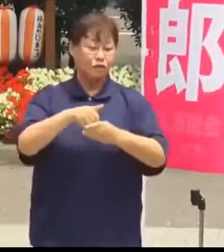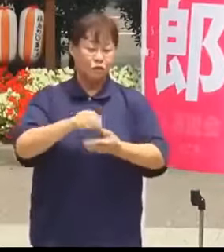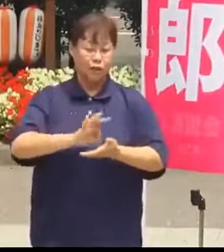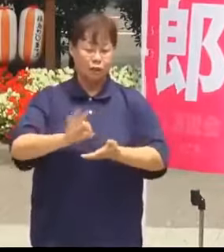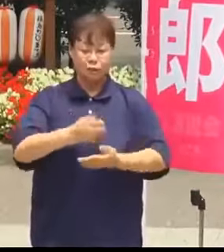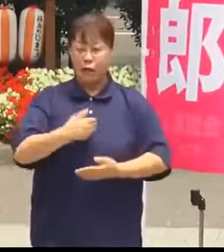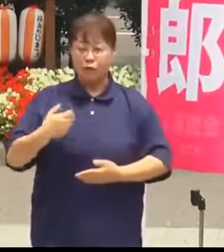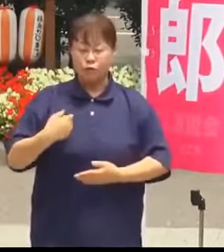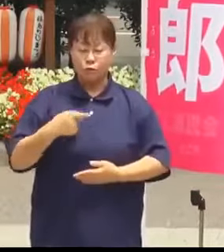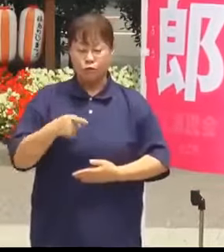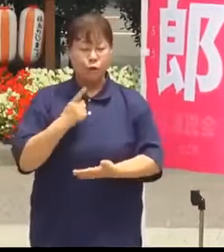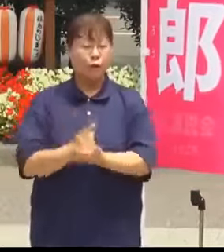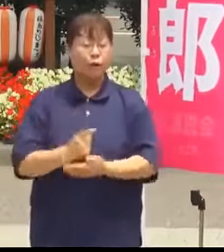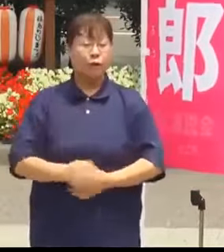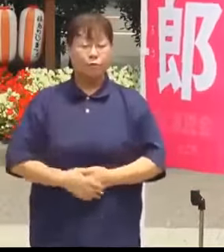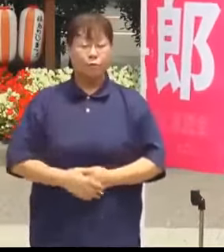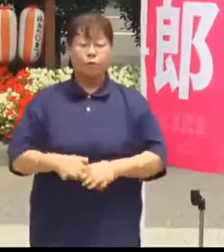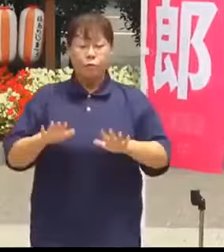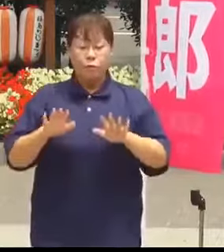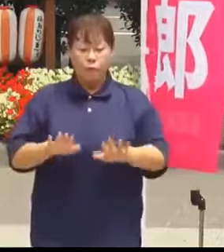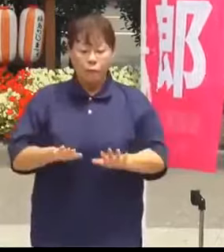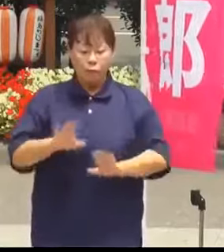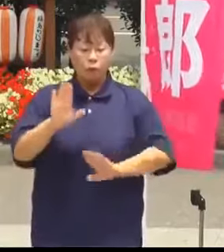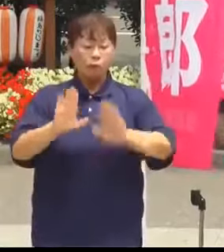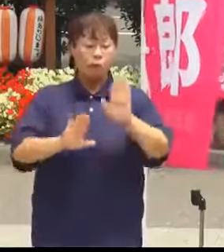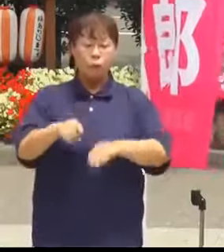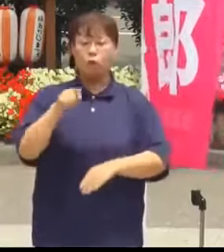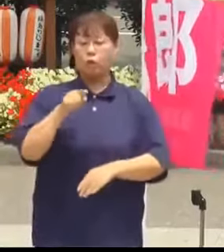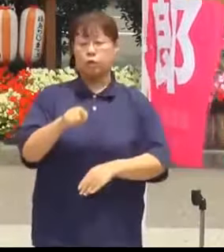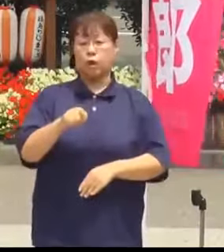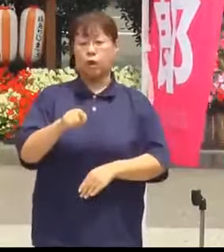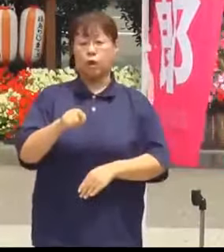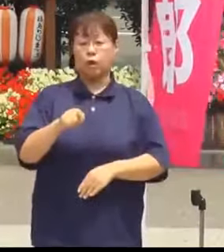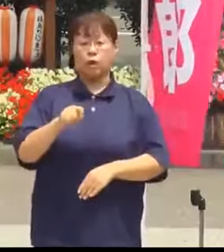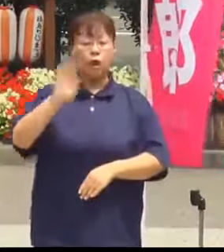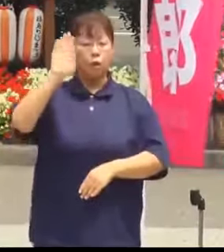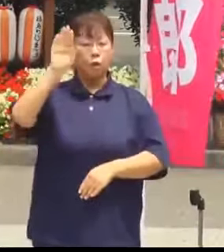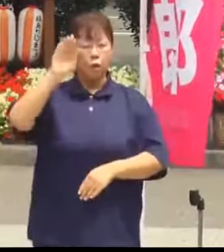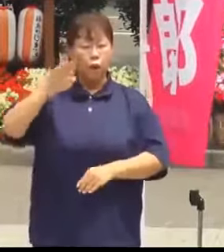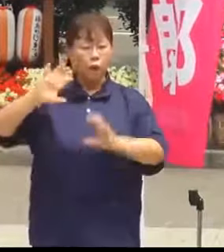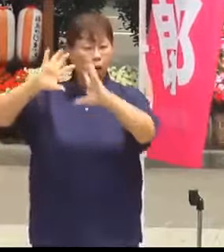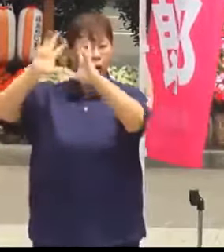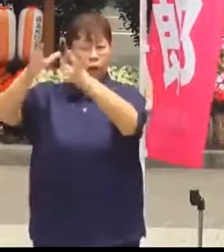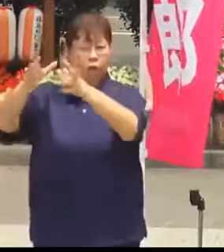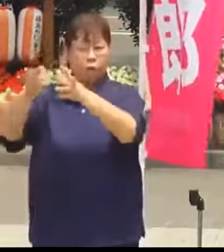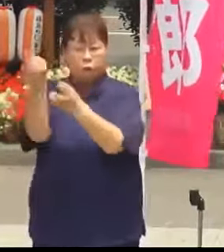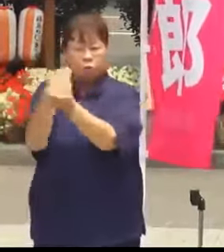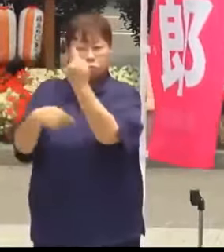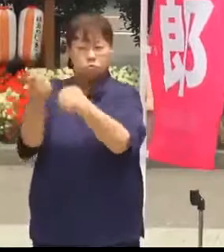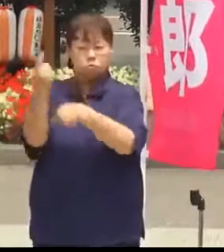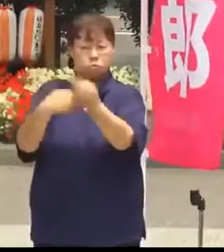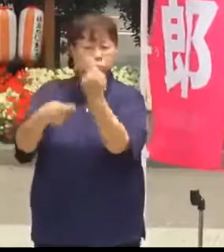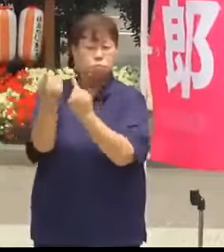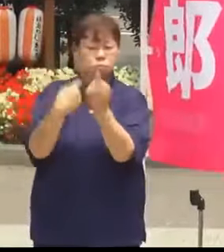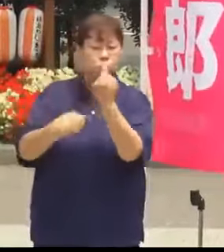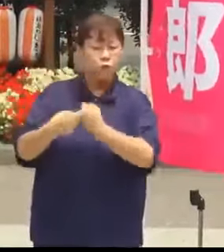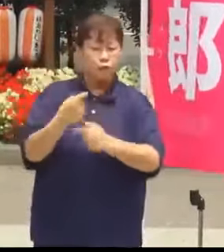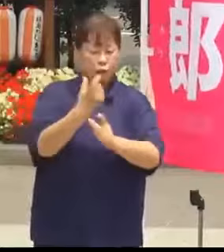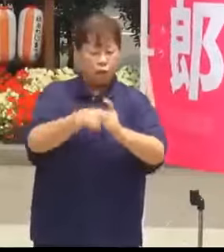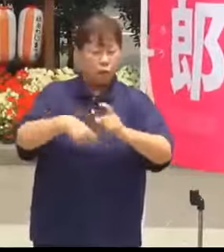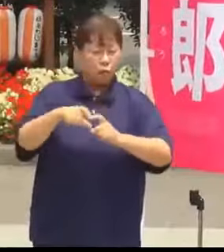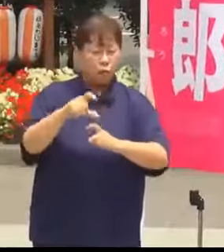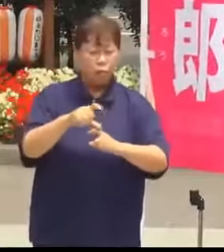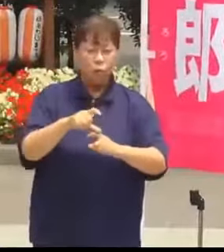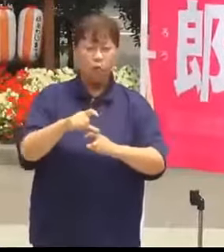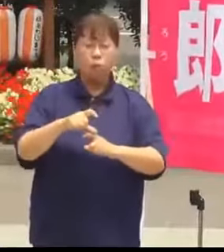ただそれだけですよ今でさえそんな状況なのにこれから外国から大量の人間が入ってきたらどうなるかそのひどい働き